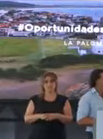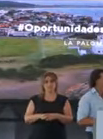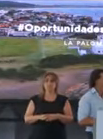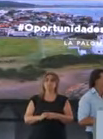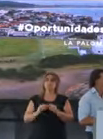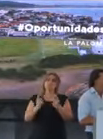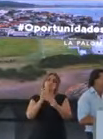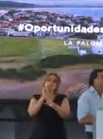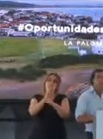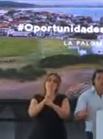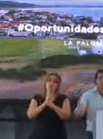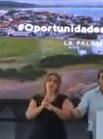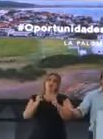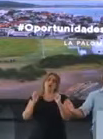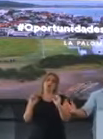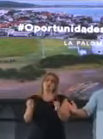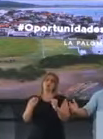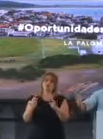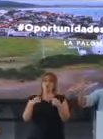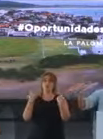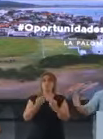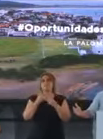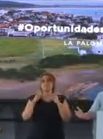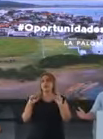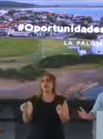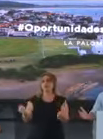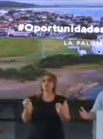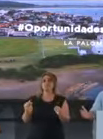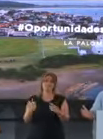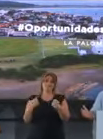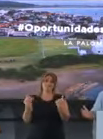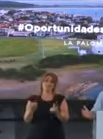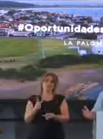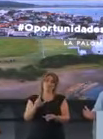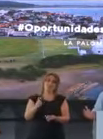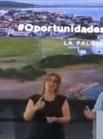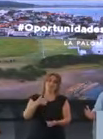Tenemos que controlar la ansiedad, todos estamos un poco ansiosos, ¿quién no?